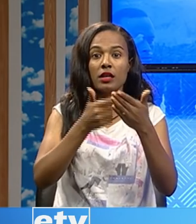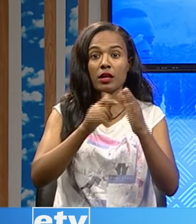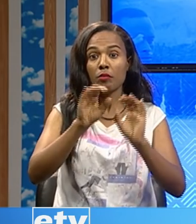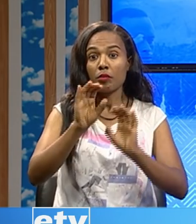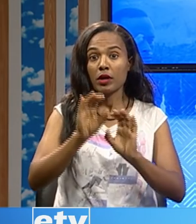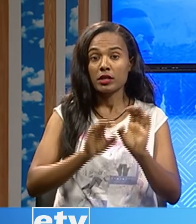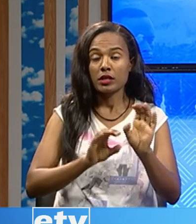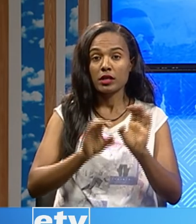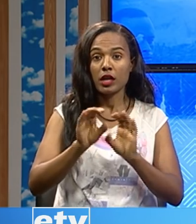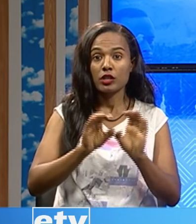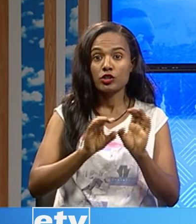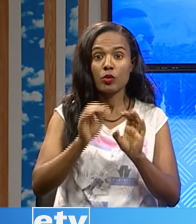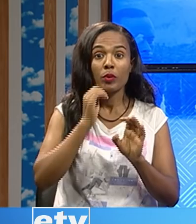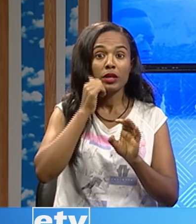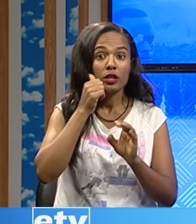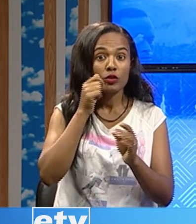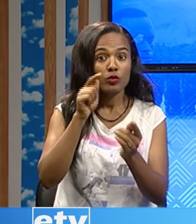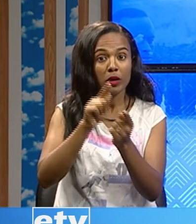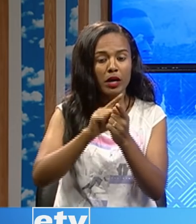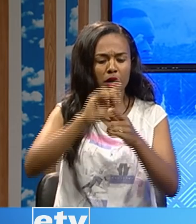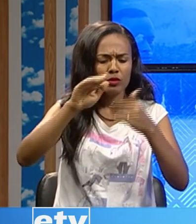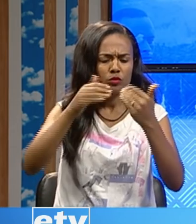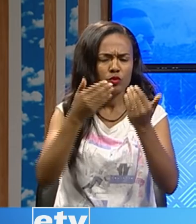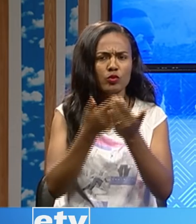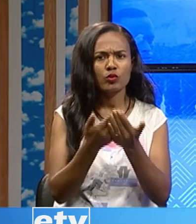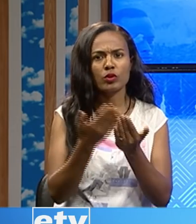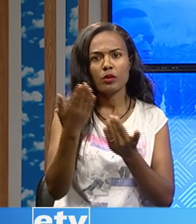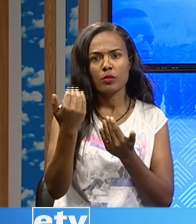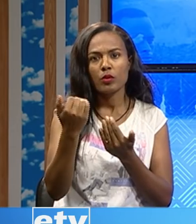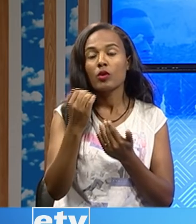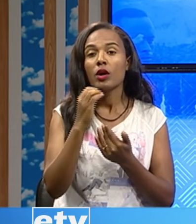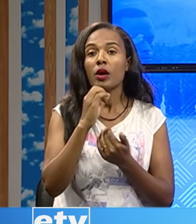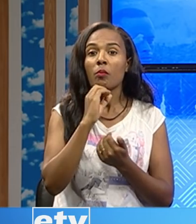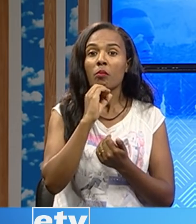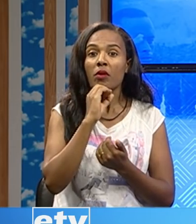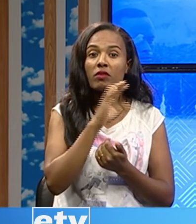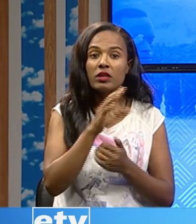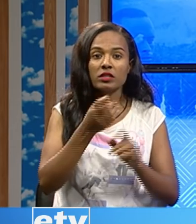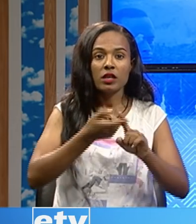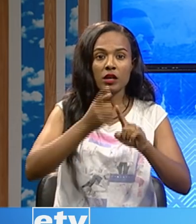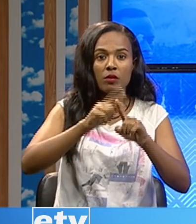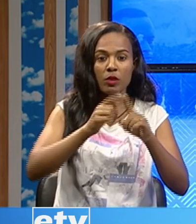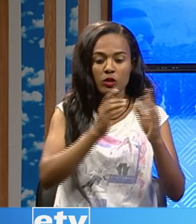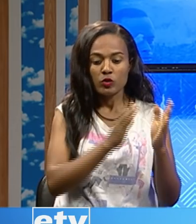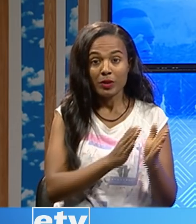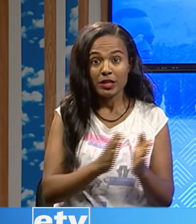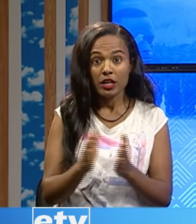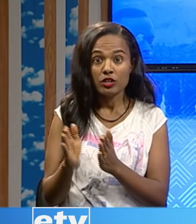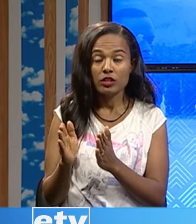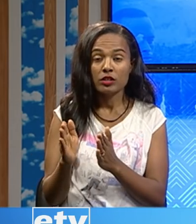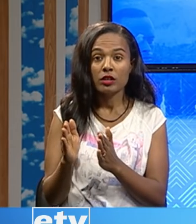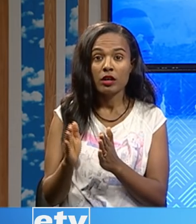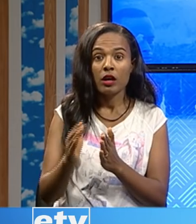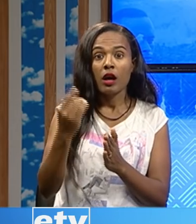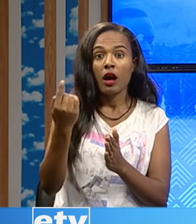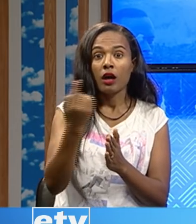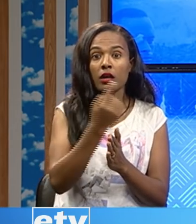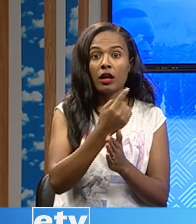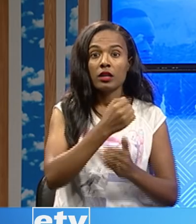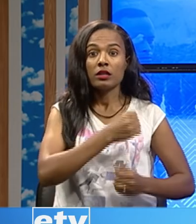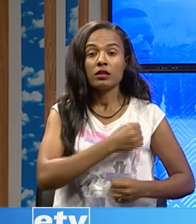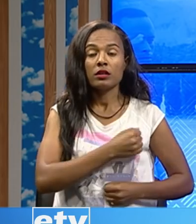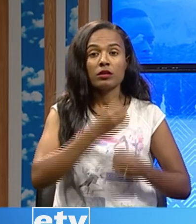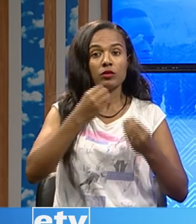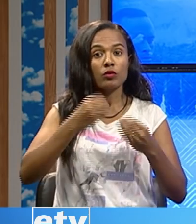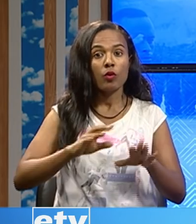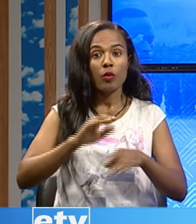ባደረግናቸው በየለፍ የሚያጋጥሙ ውጊያዎች ሁሉ ነበር መፍረስ፣ መልሶ መደራጀት፣ አንዳንዴ ትጥቅን ጥሎ